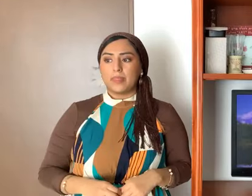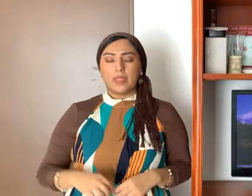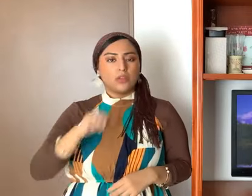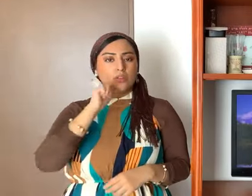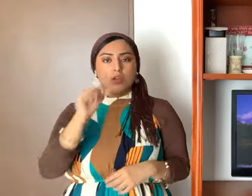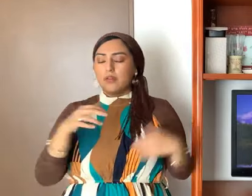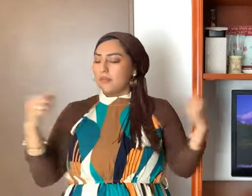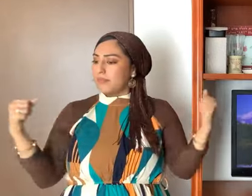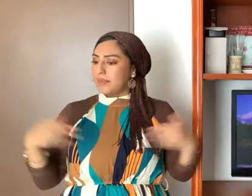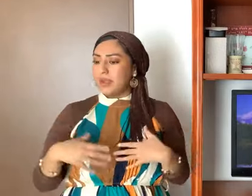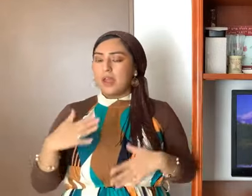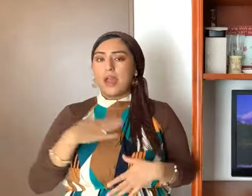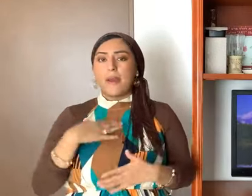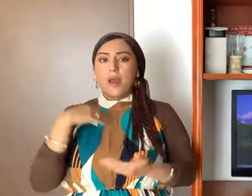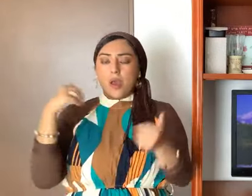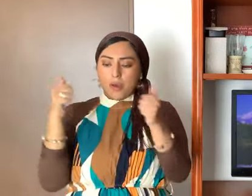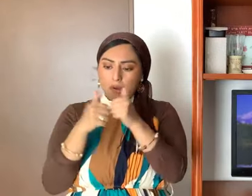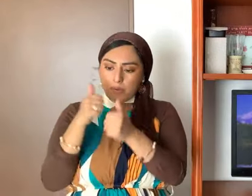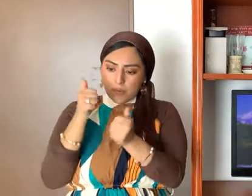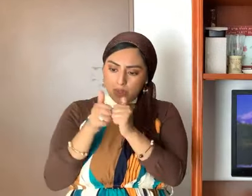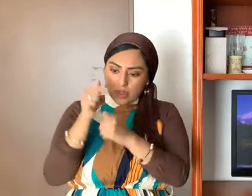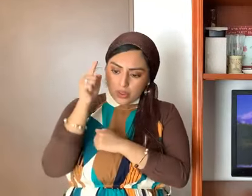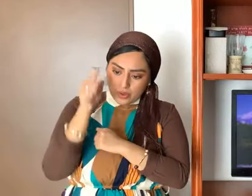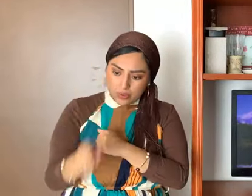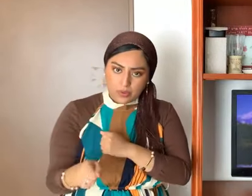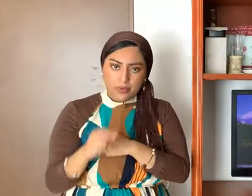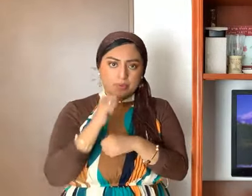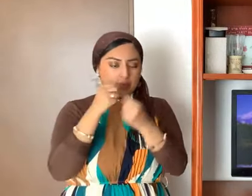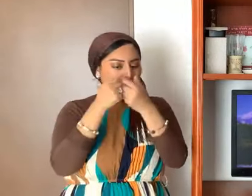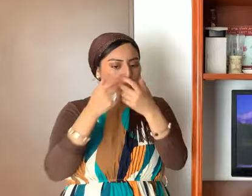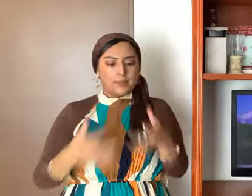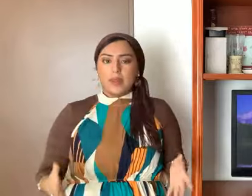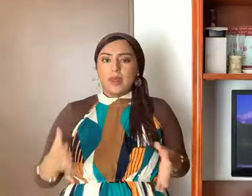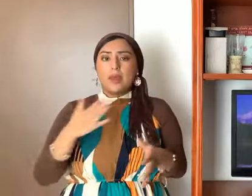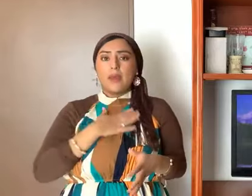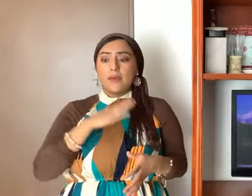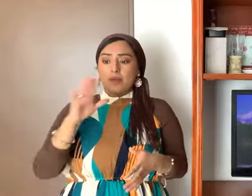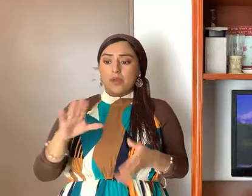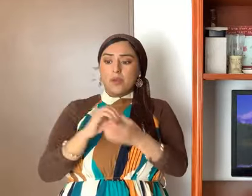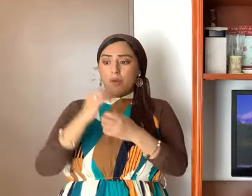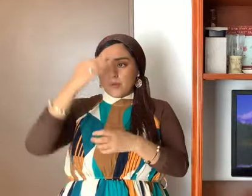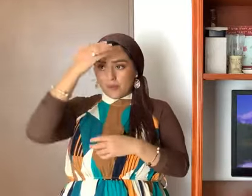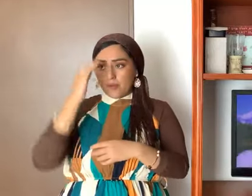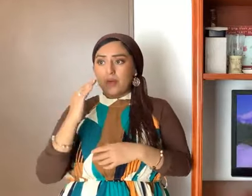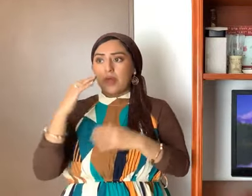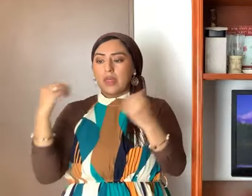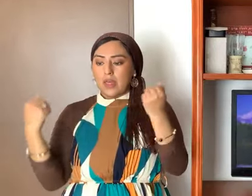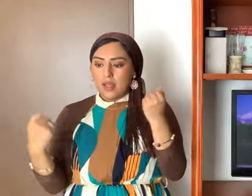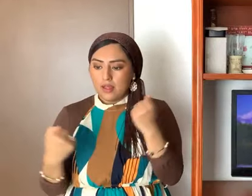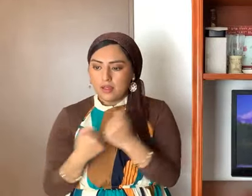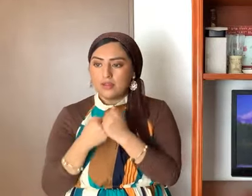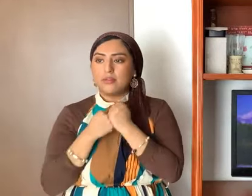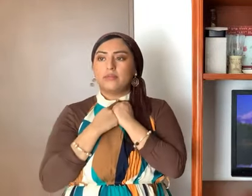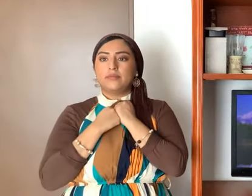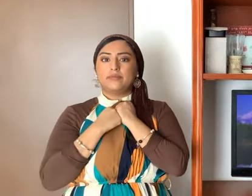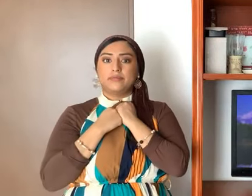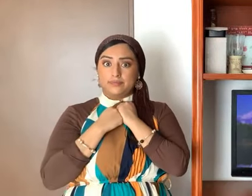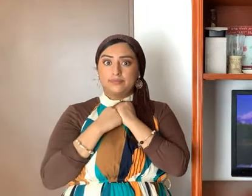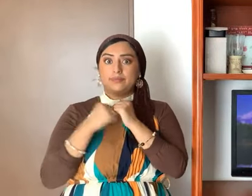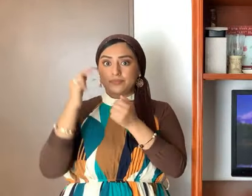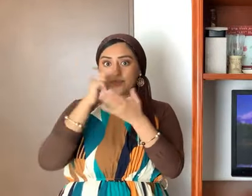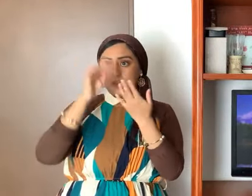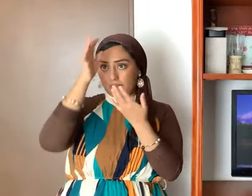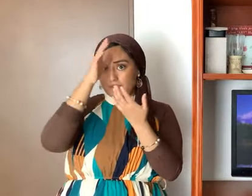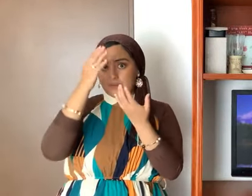temas porque yo estoy contigo y no desmayes porque yo soy tu Elohim que te esfuerzo. ¿Ya ven? El Eterno permite